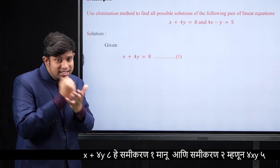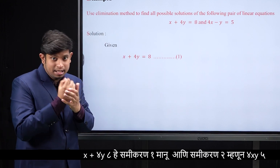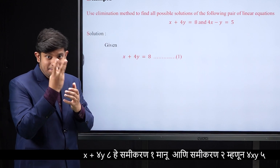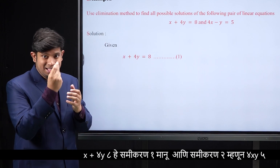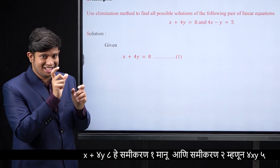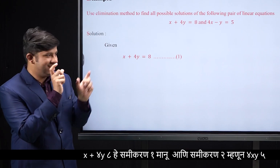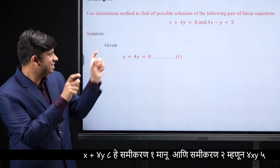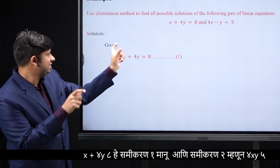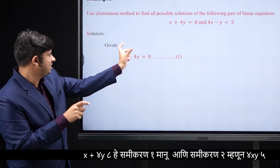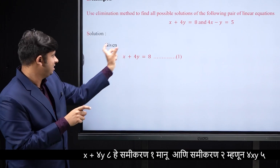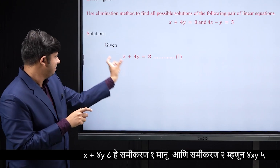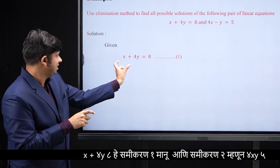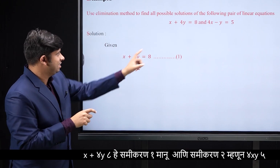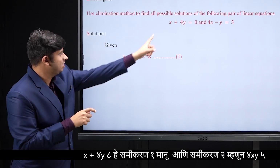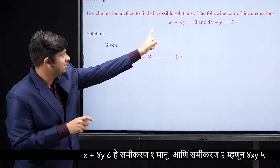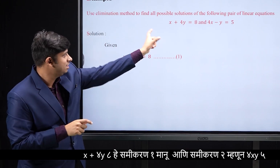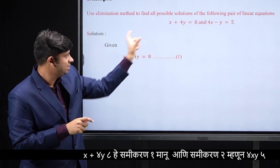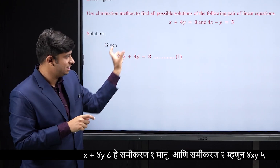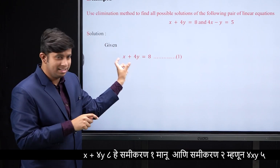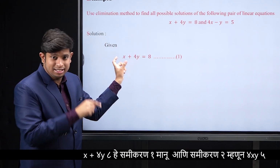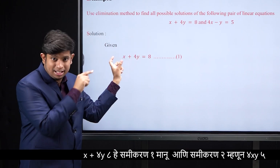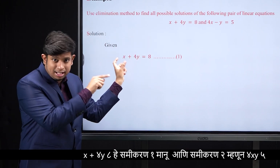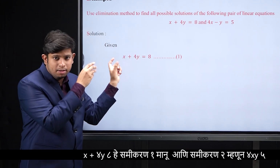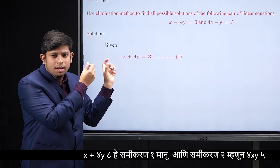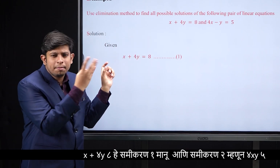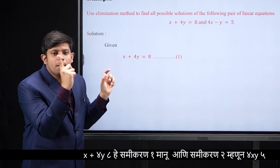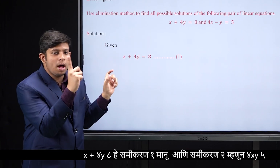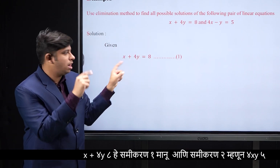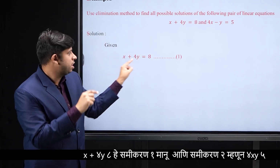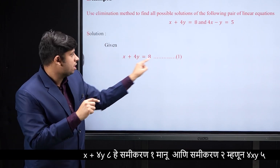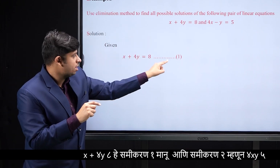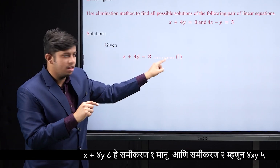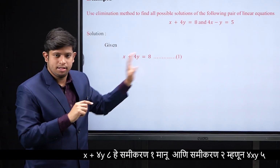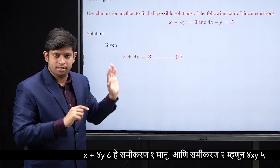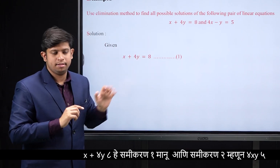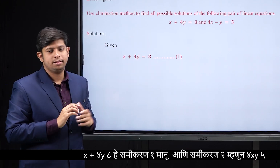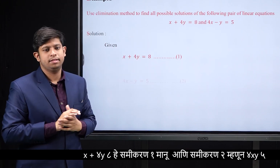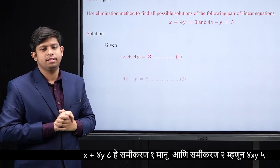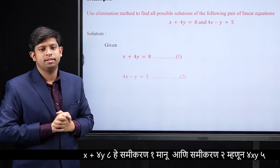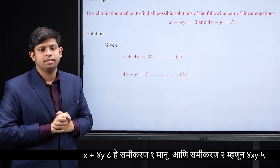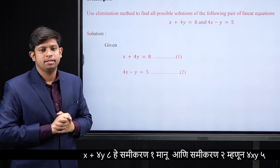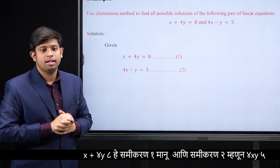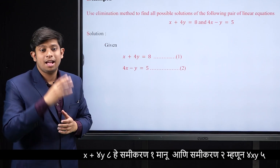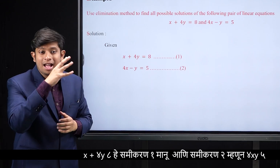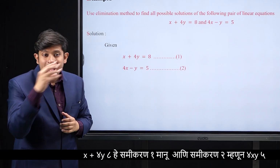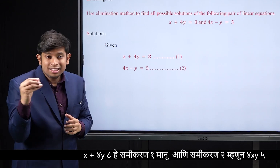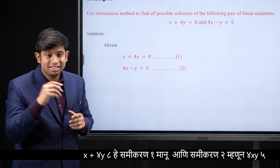x अधिक 4y8 हे समीकरण 1 मानू आणि समीकरण 2 मधून 4 गुणिले y5.